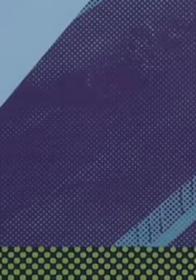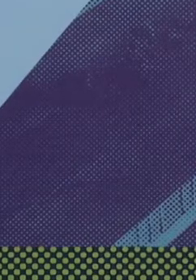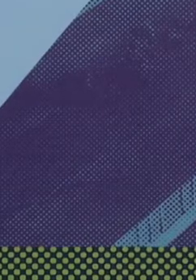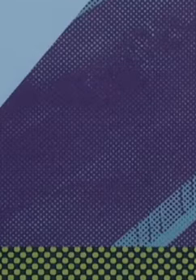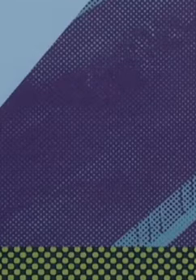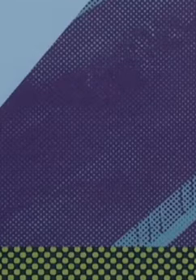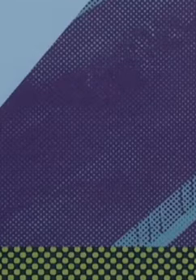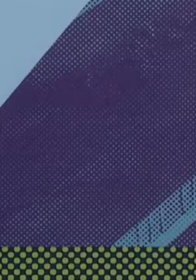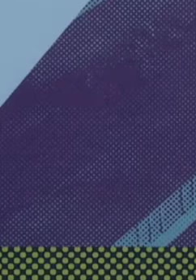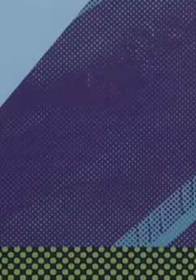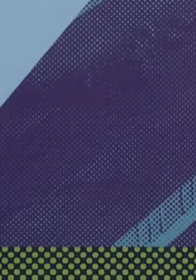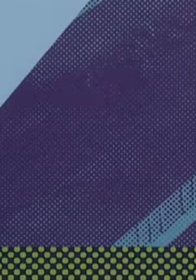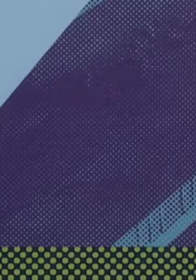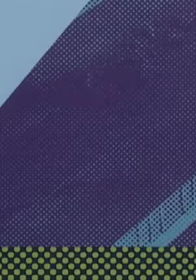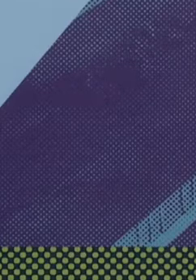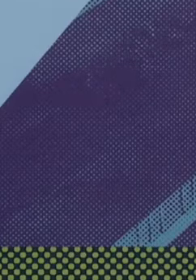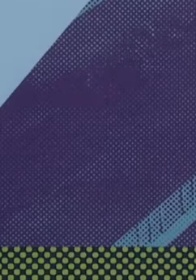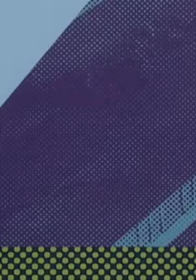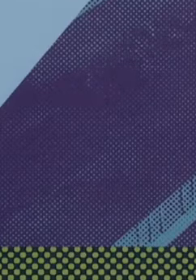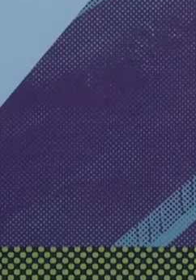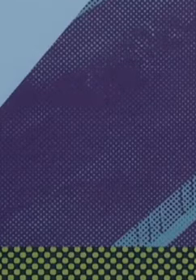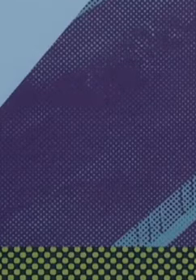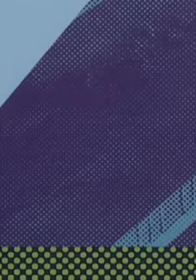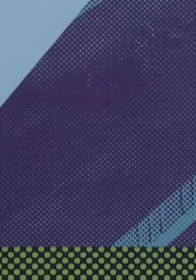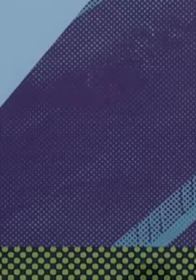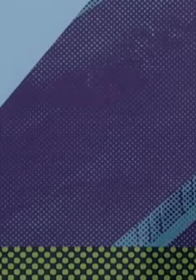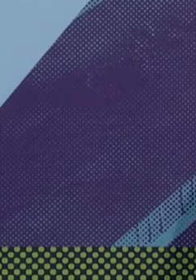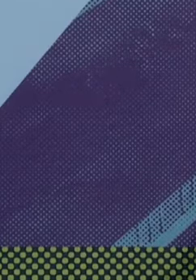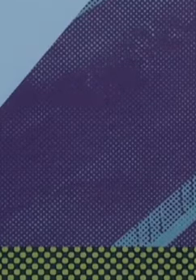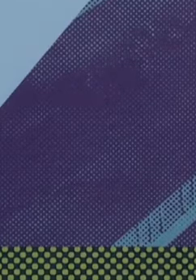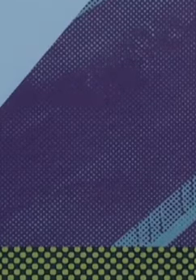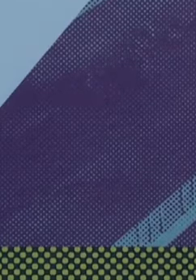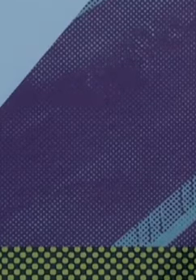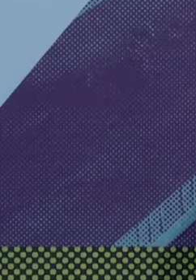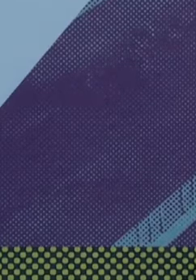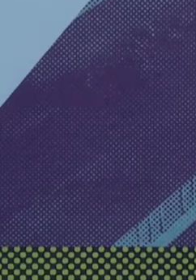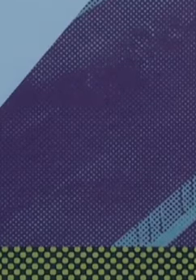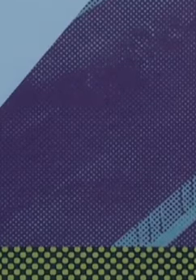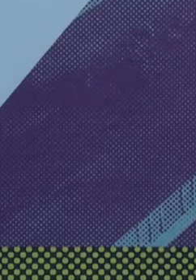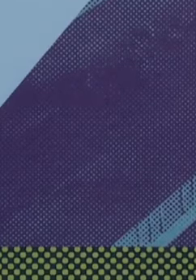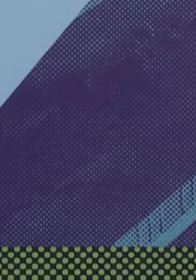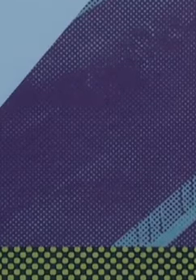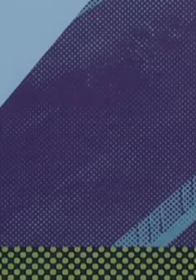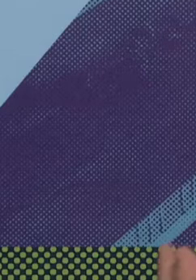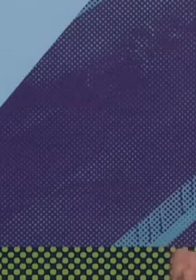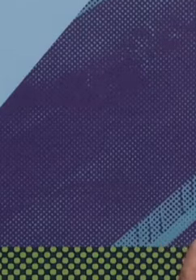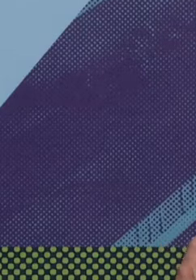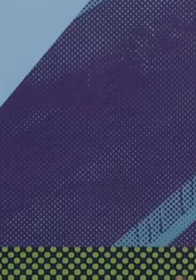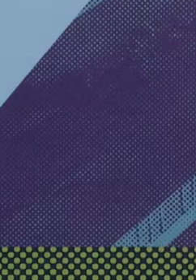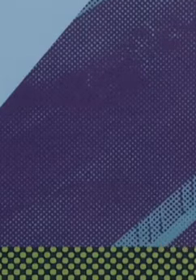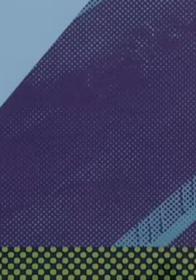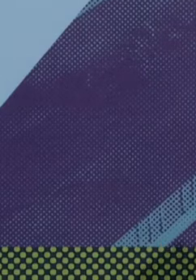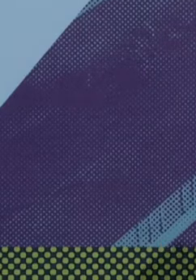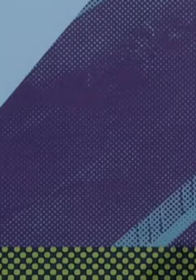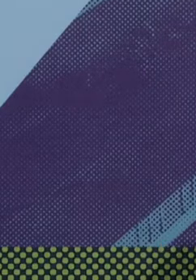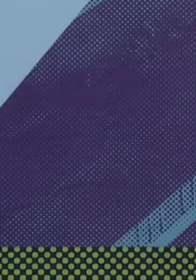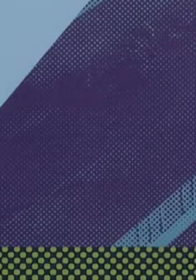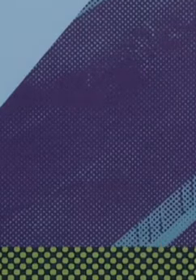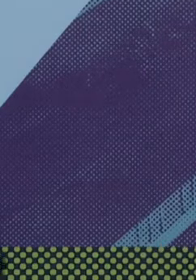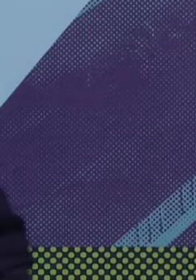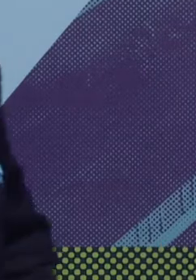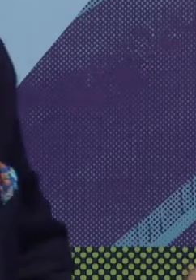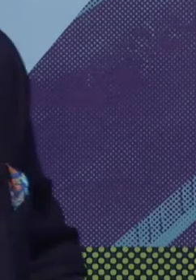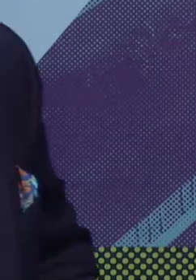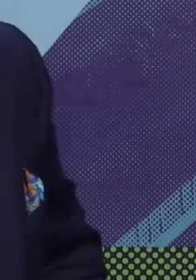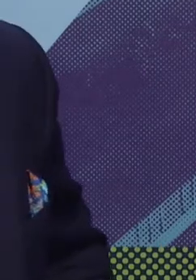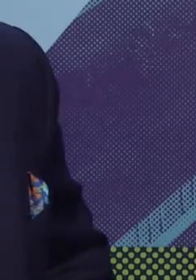liksom beordra fram, för det är ju vår egen prestige och det är revir och det är liksom våra tankebanor och allt det här som är så oerhört